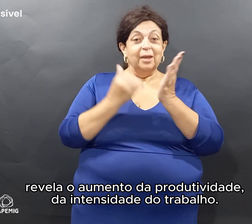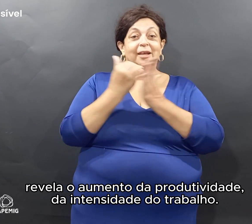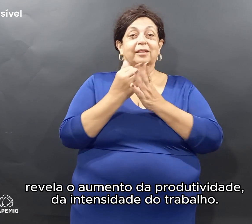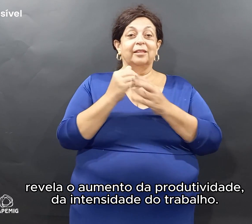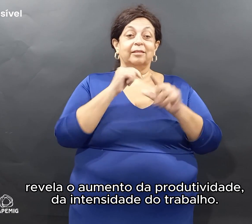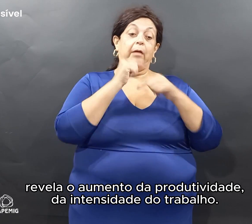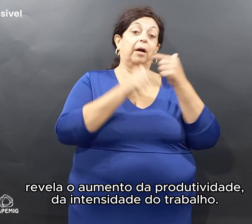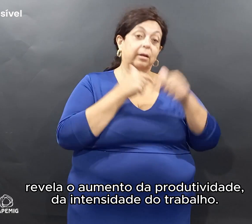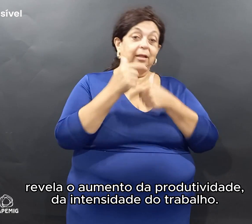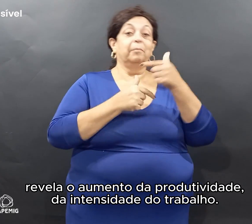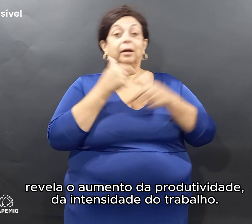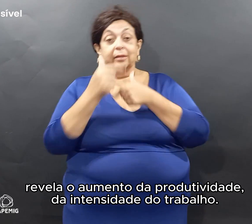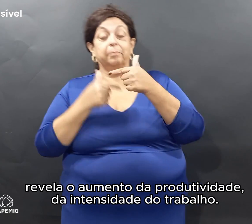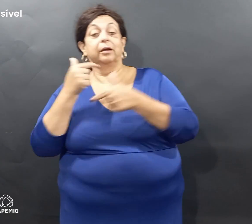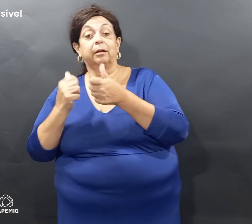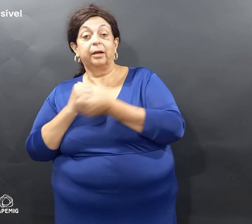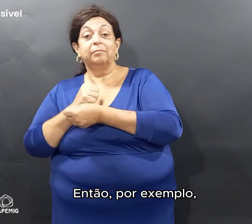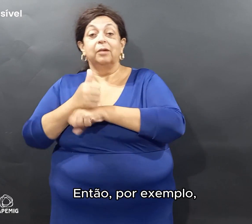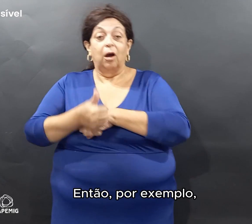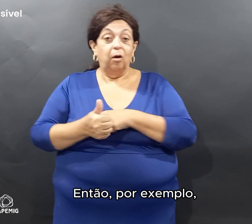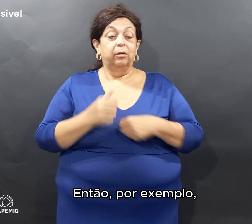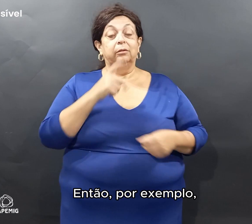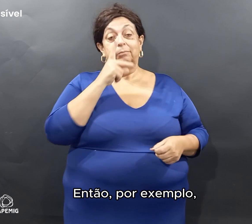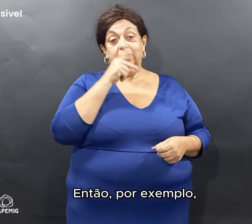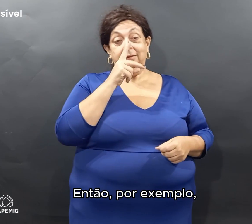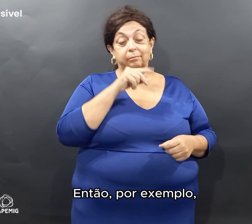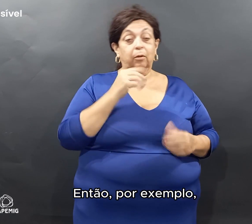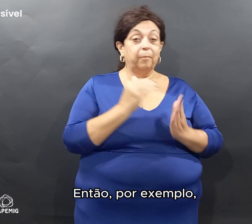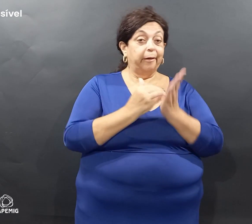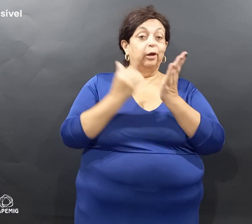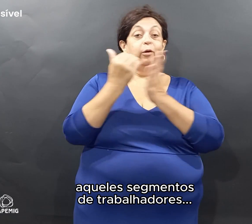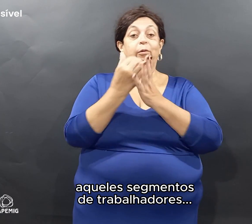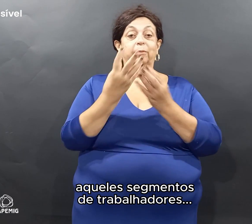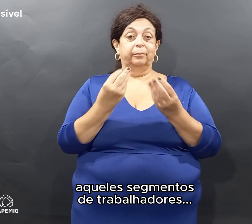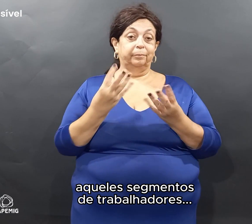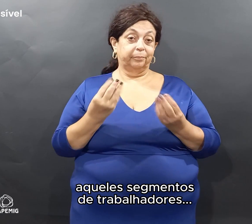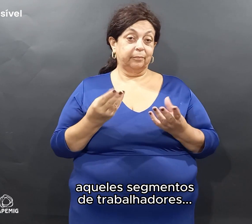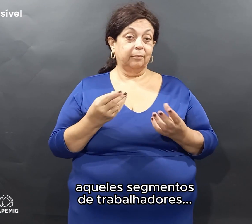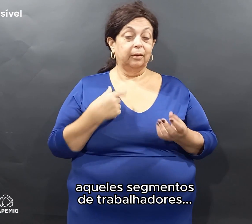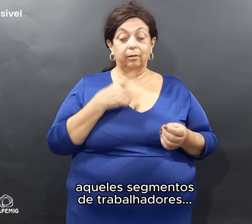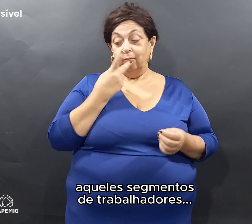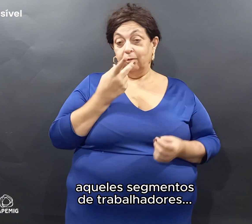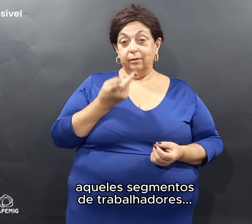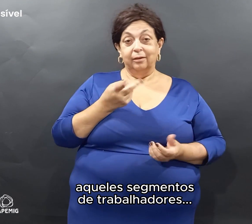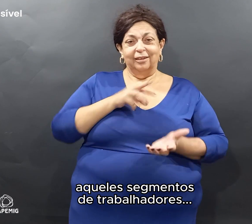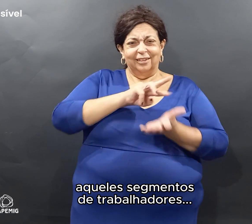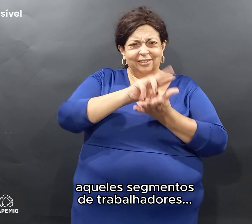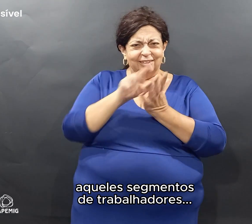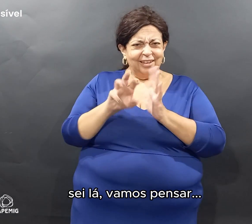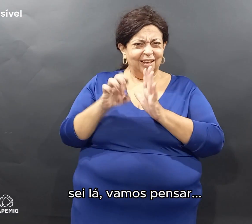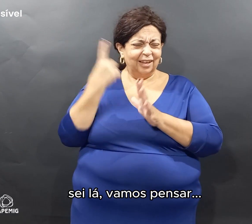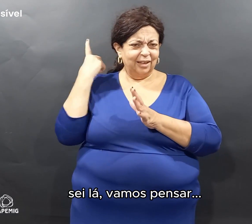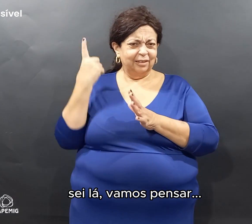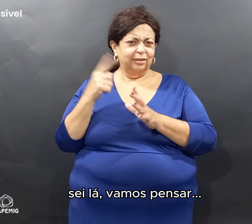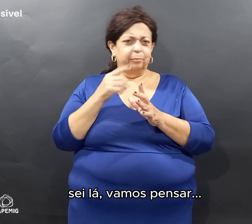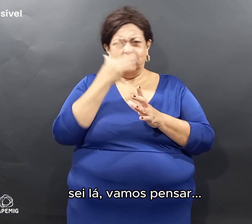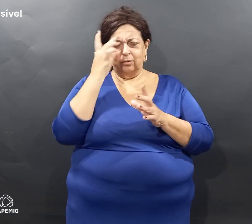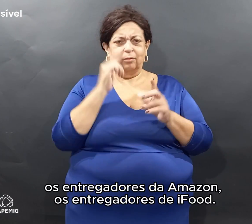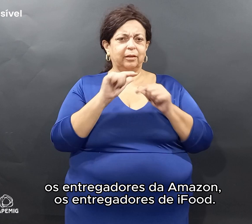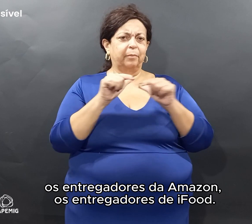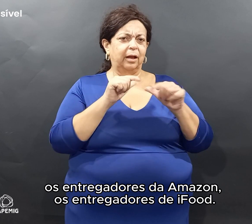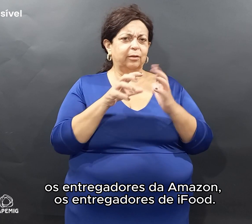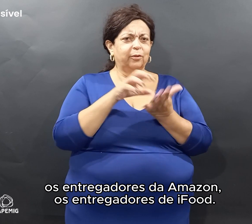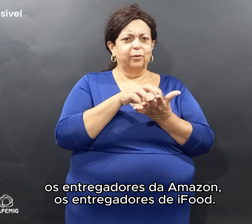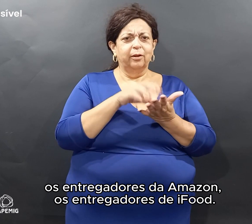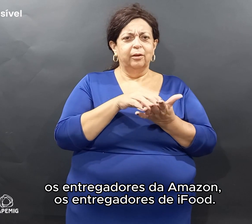da intensidade do trabalho. Então, por exemplo, aqueles segmentos de trabalhadores, sei lá, vamos pensar